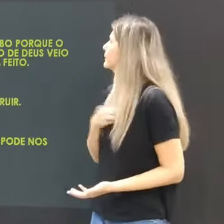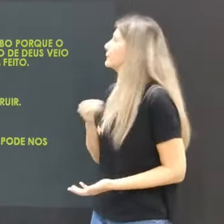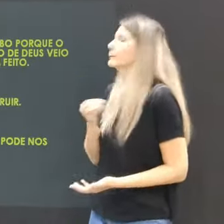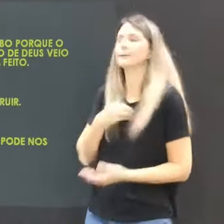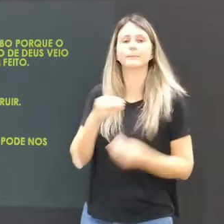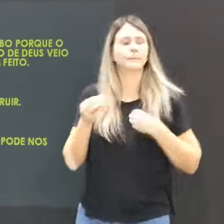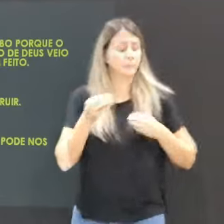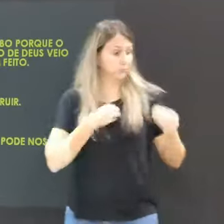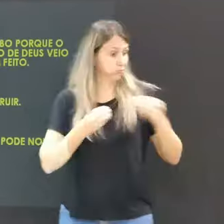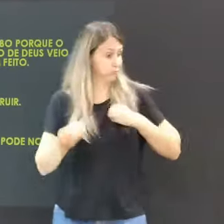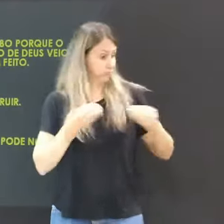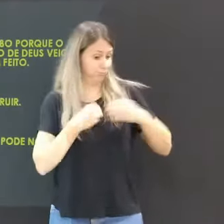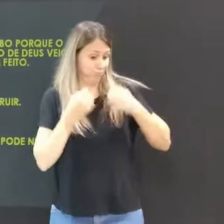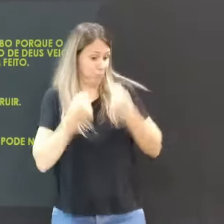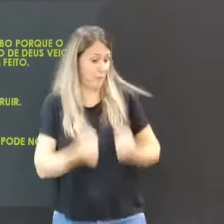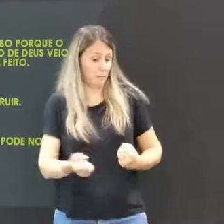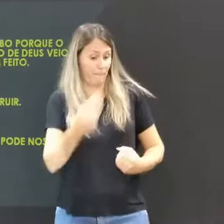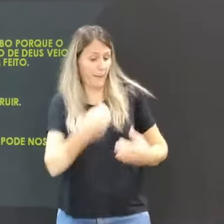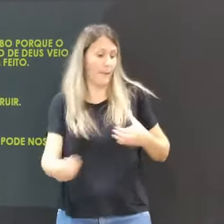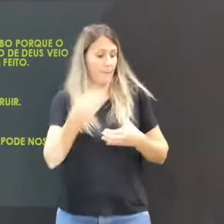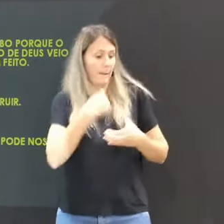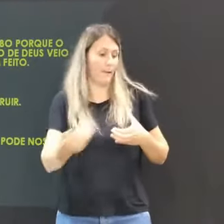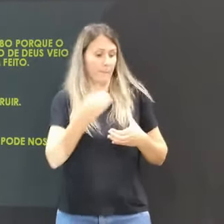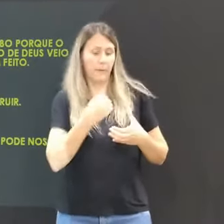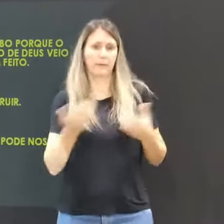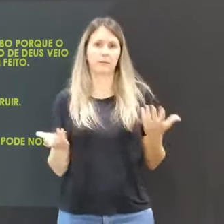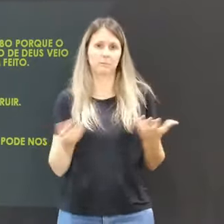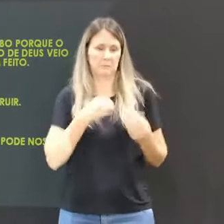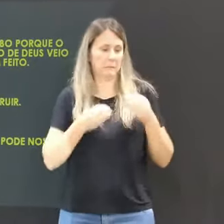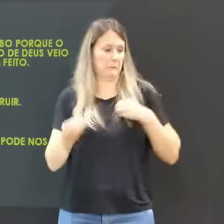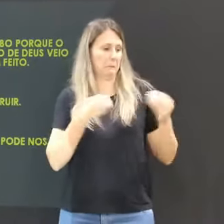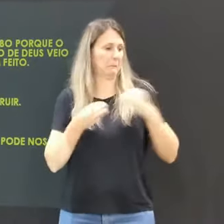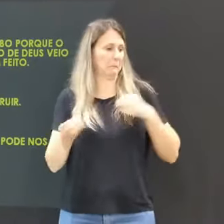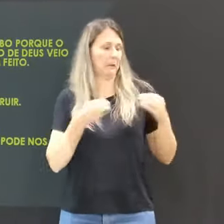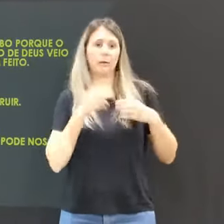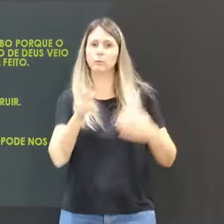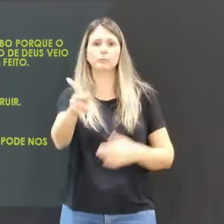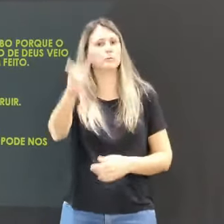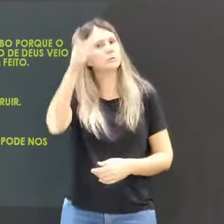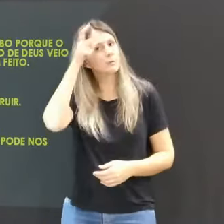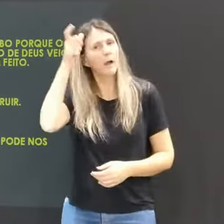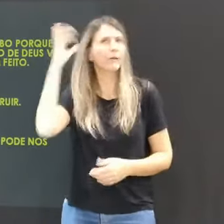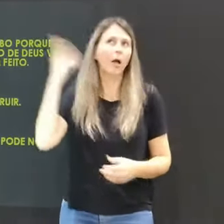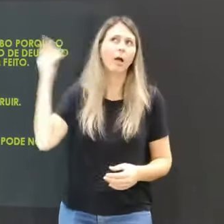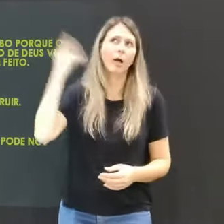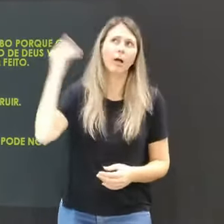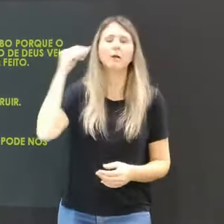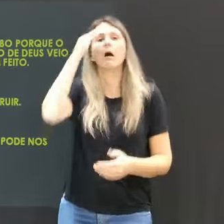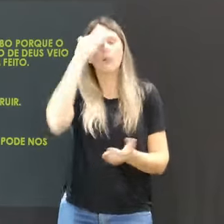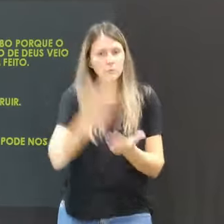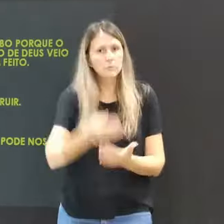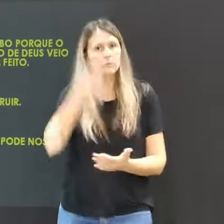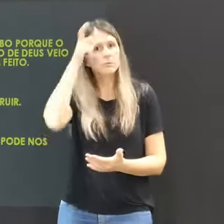Mas o pecado, né, se torna pesado, é como se colocasse dentro de ti, dentro do teu coração, influências do diabo e você